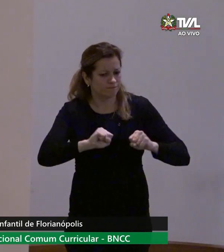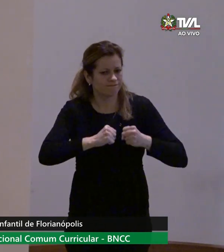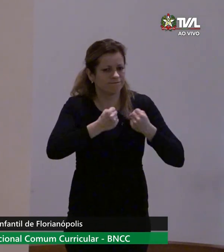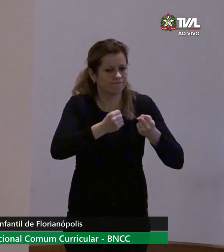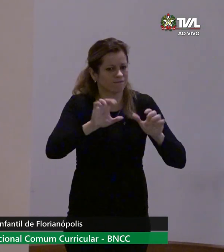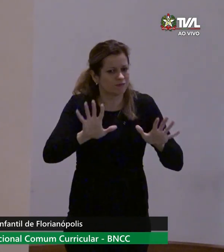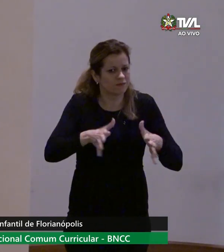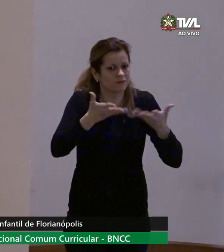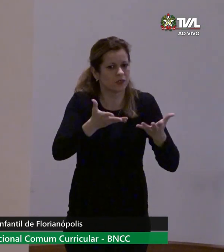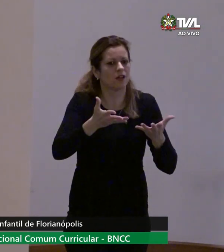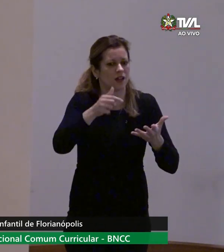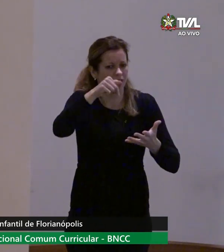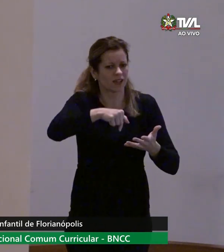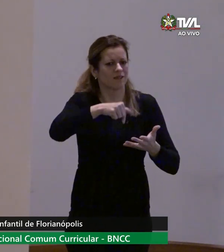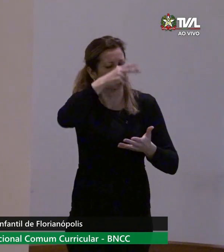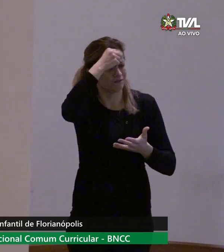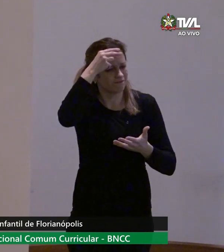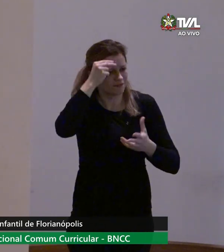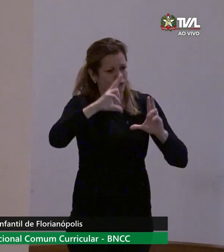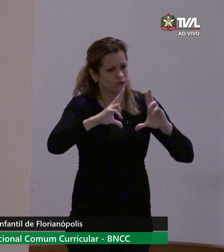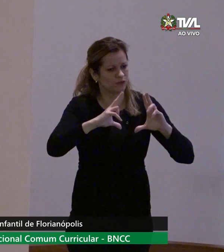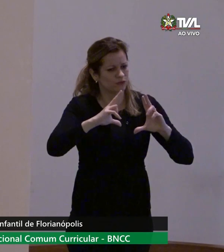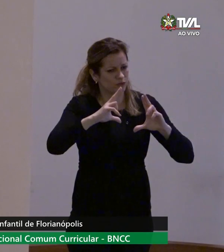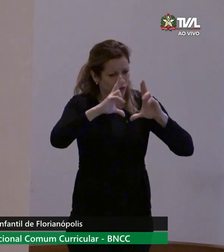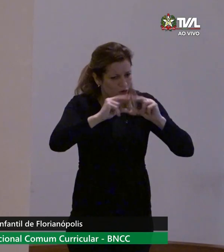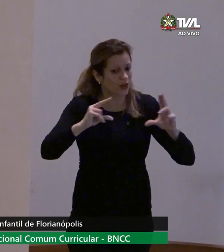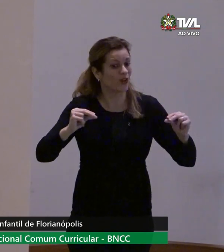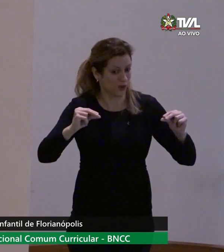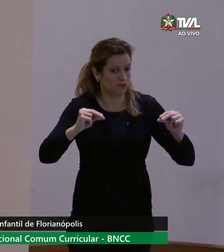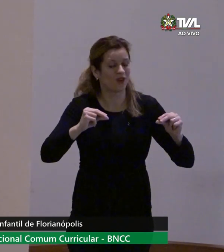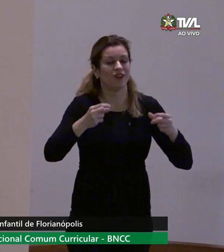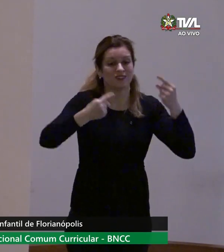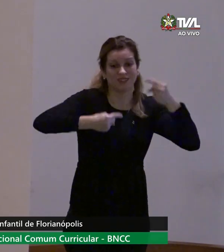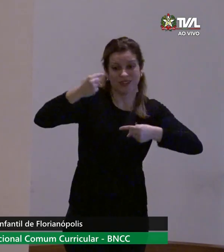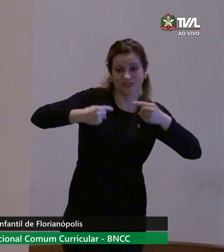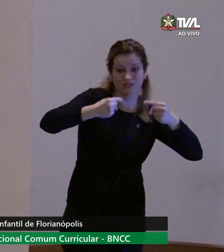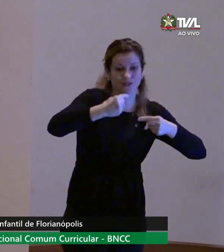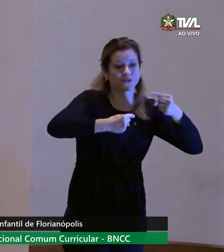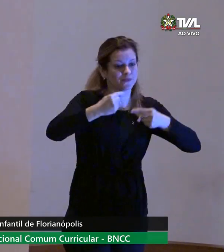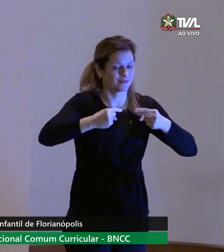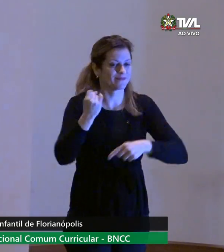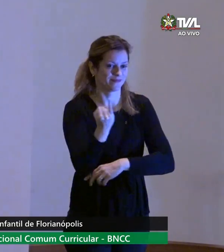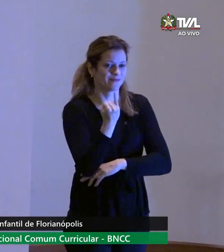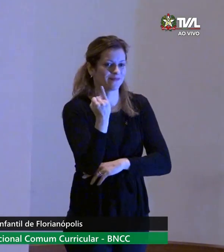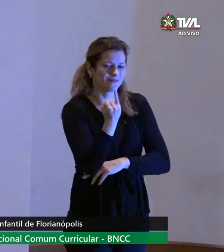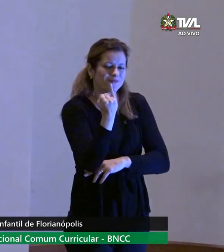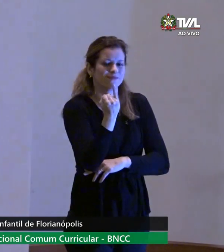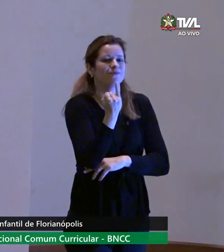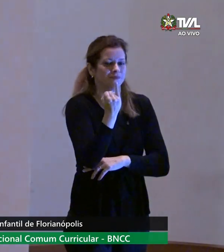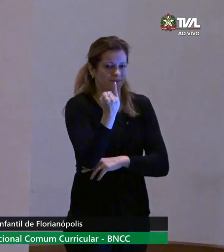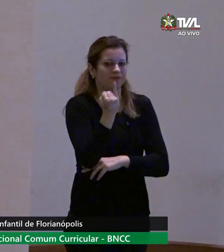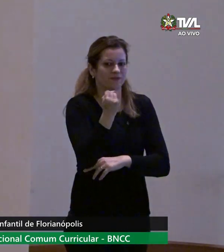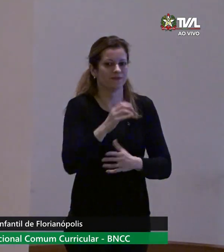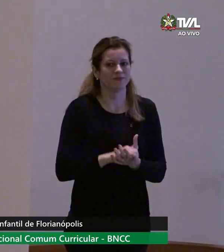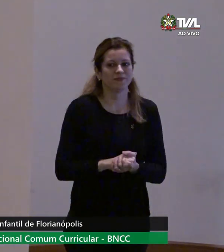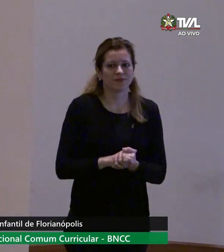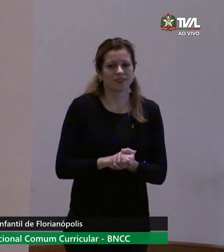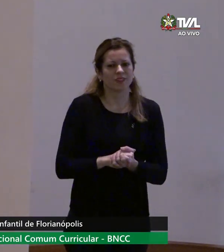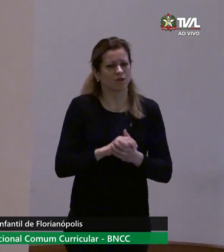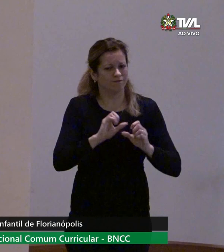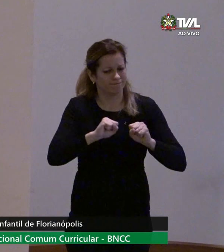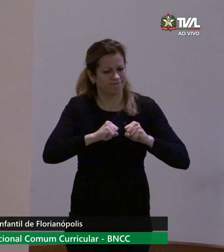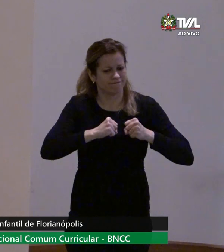Florianópolis também o movimento de discussão que é e em alguma medida também